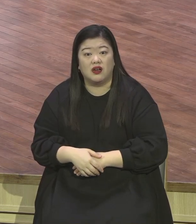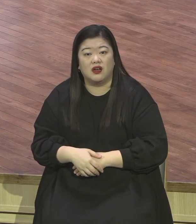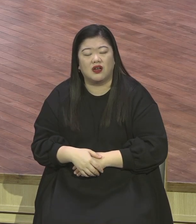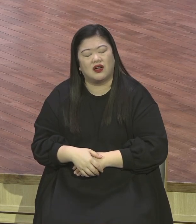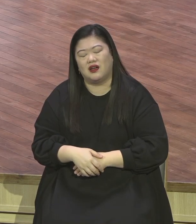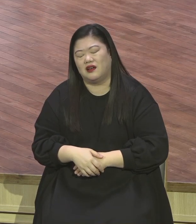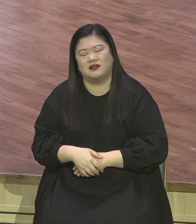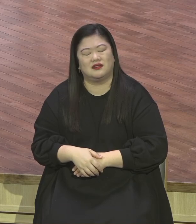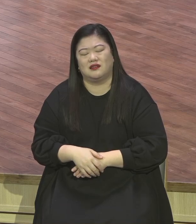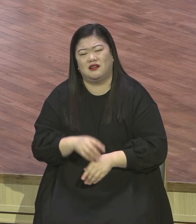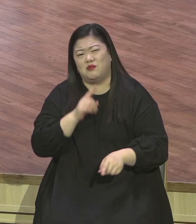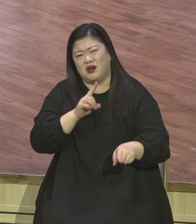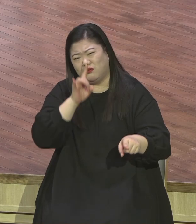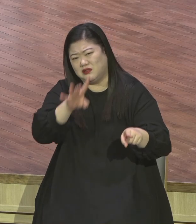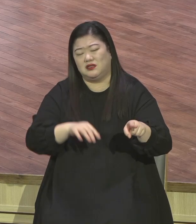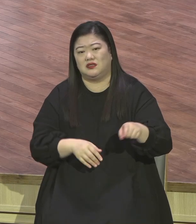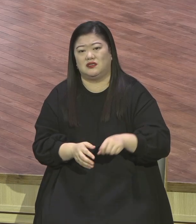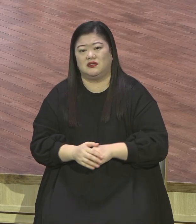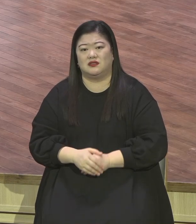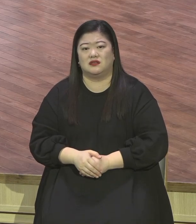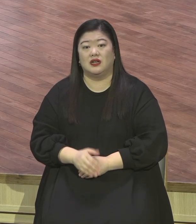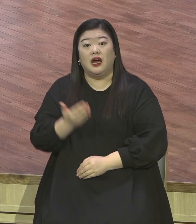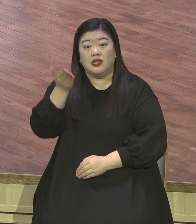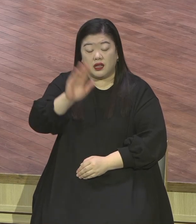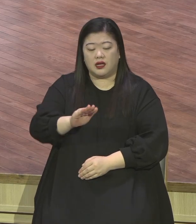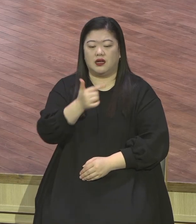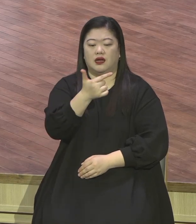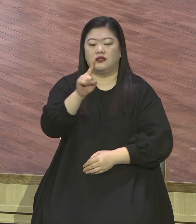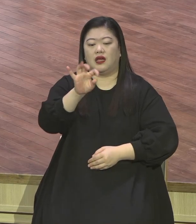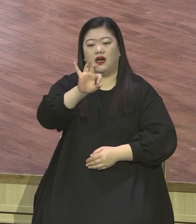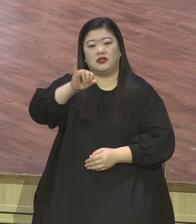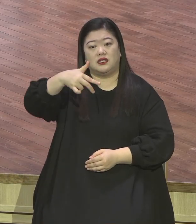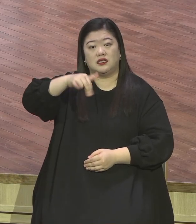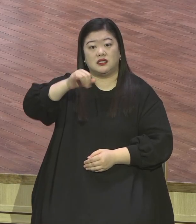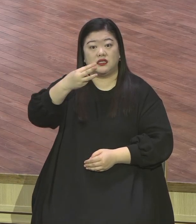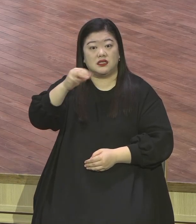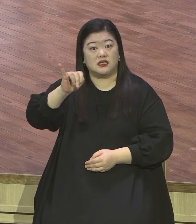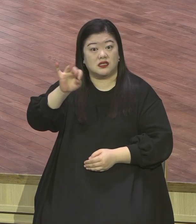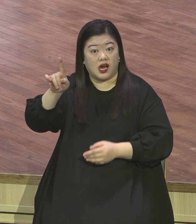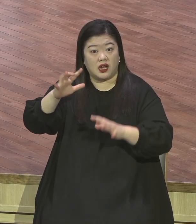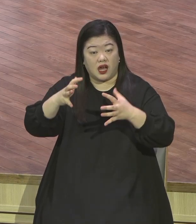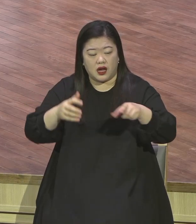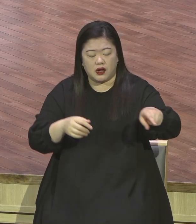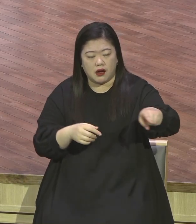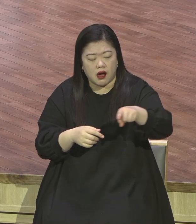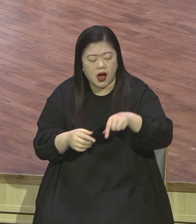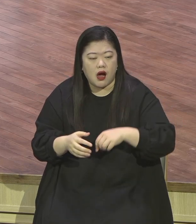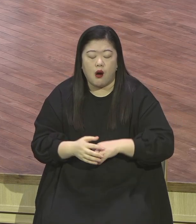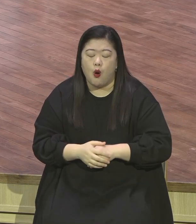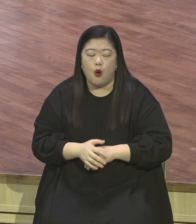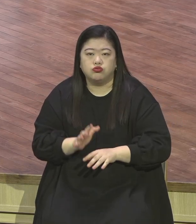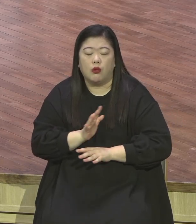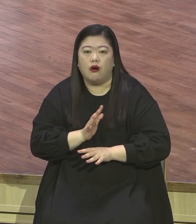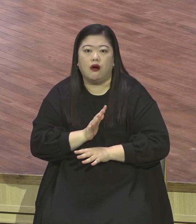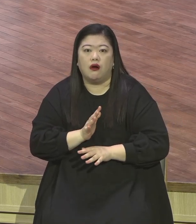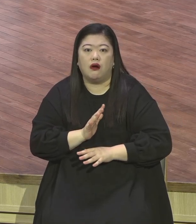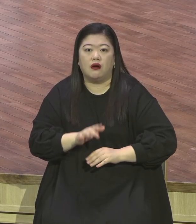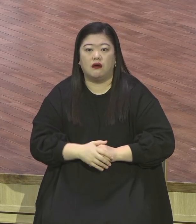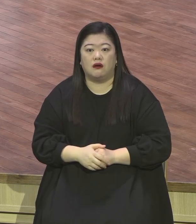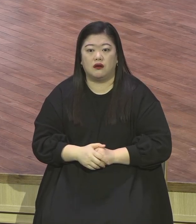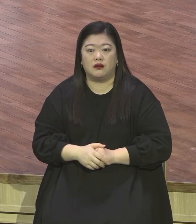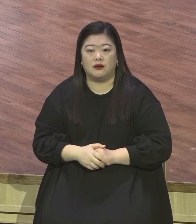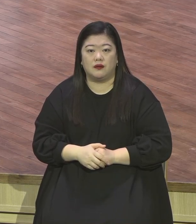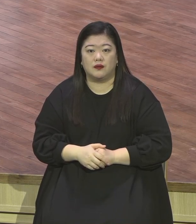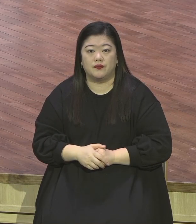나이제리아 참 저 나라 아프리카 저 무수 나라 입니다. 기독교인들이 그